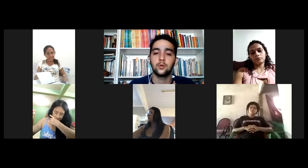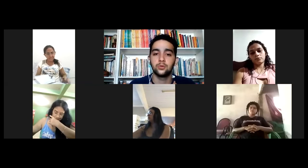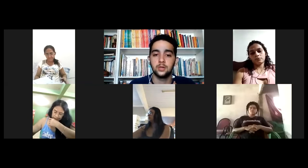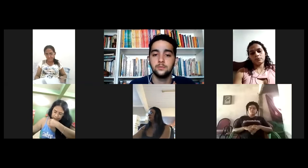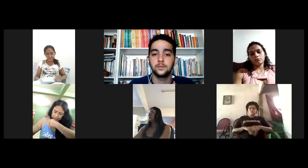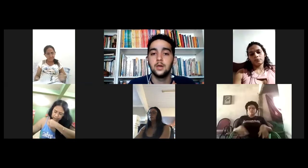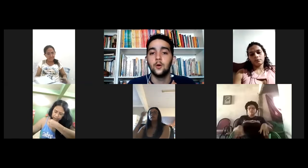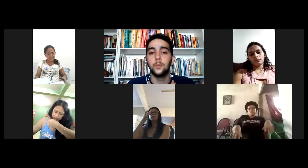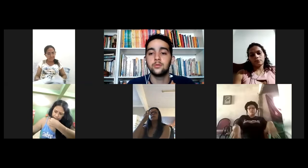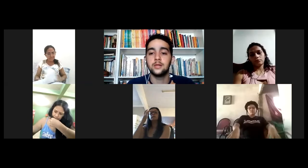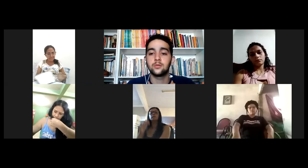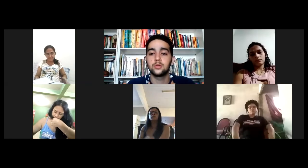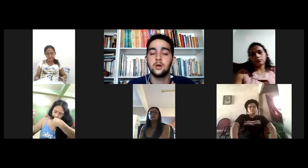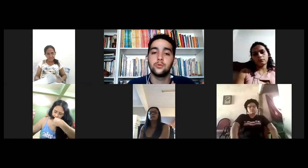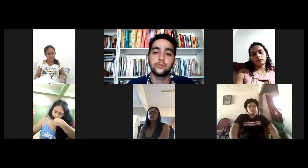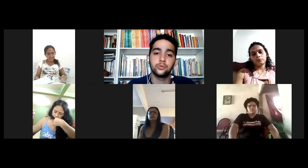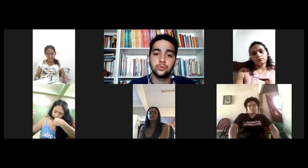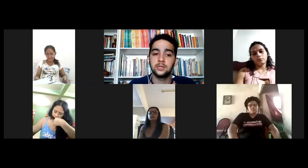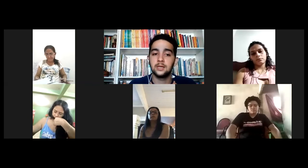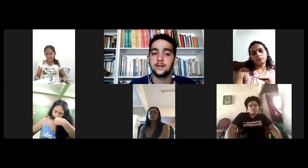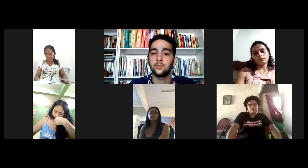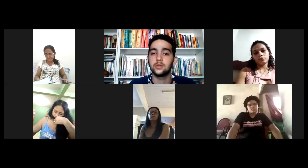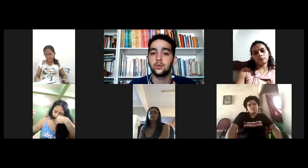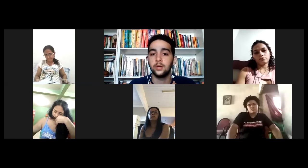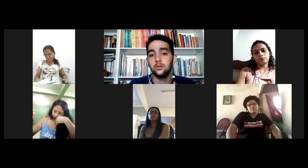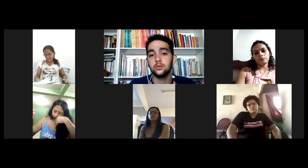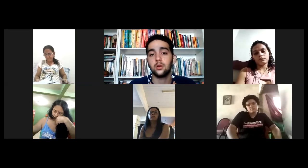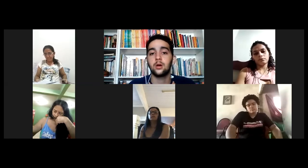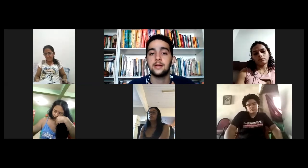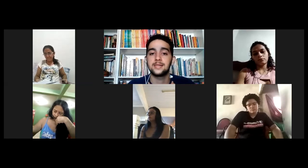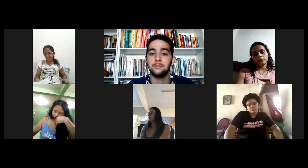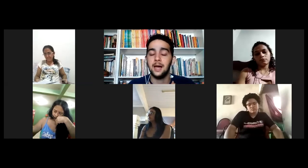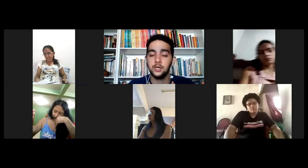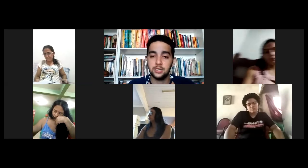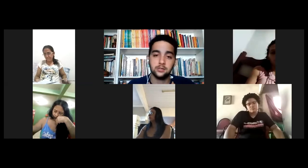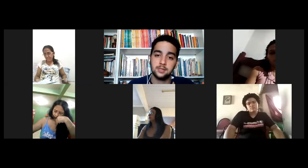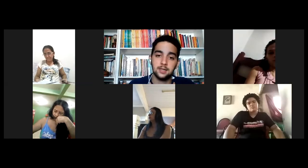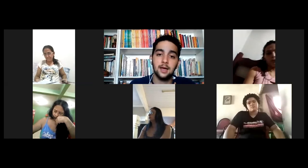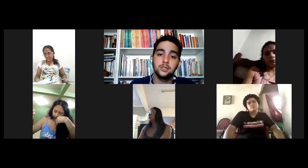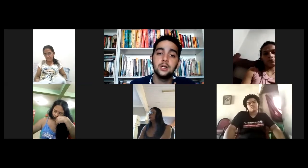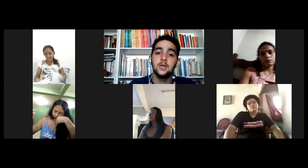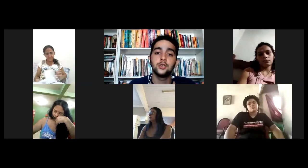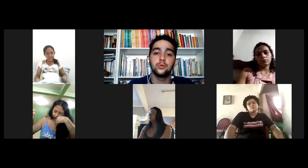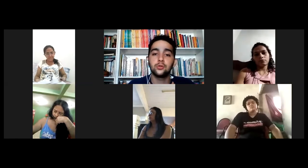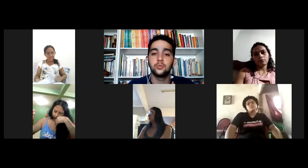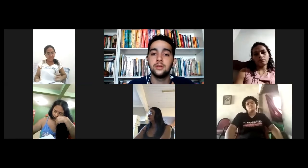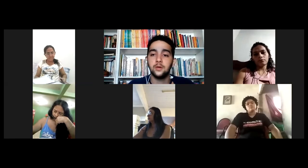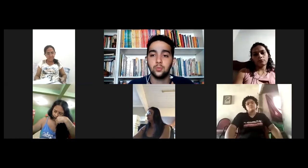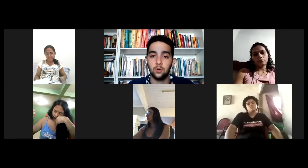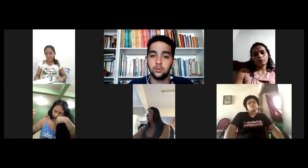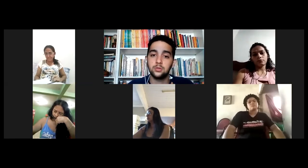da inclusão. O período da exclusão, onde os surdos eles eram excluídos, colocados à margem da sociedade, tidos